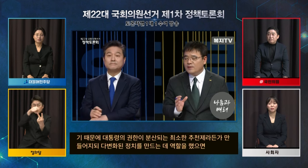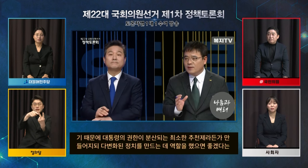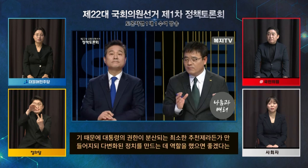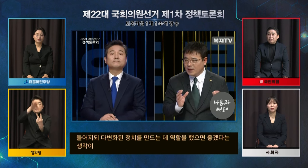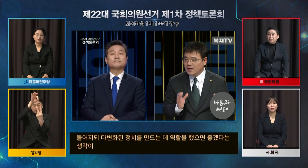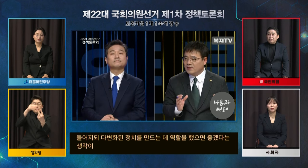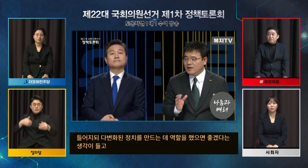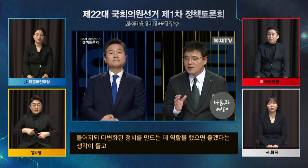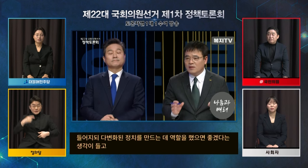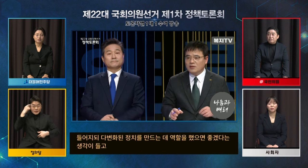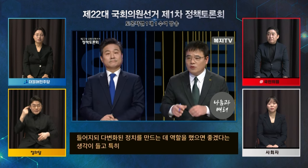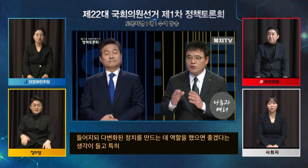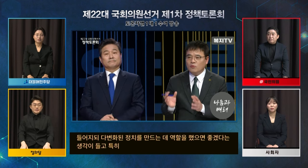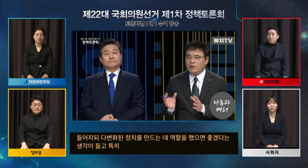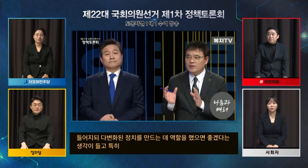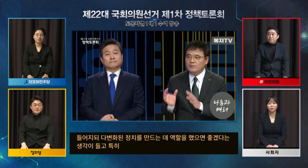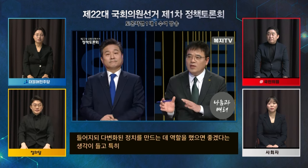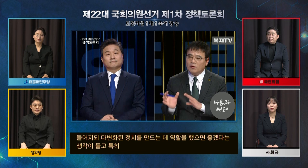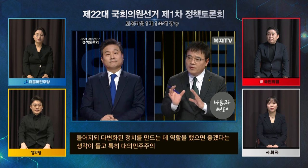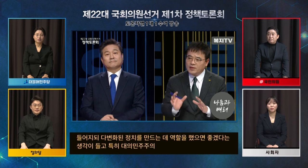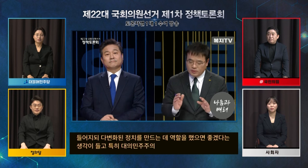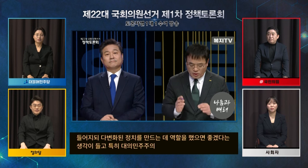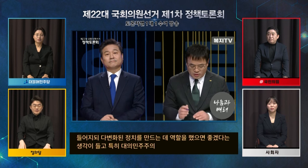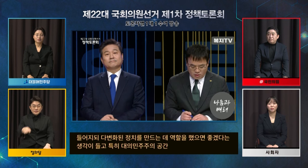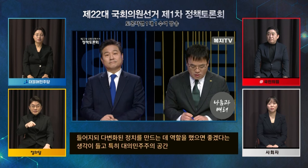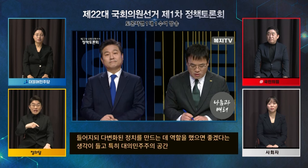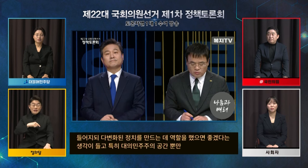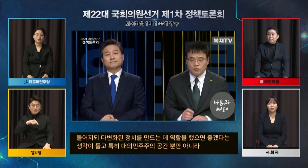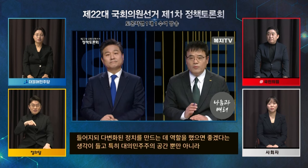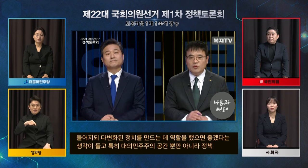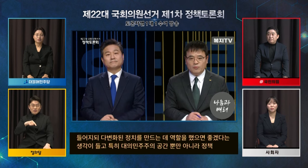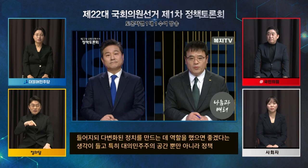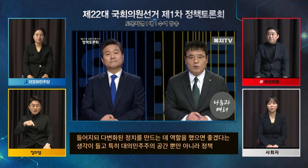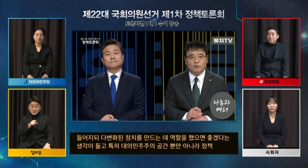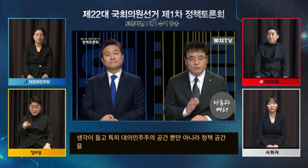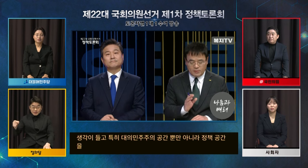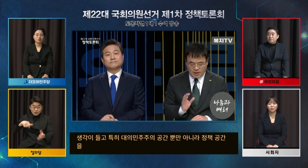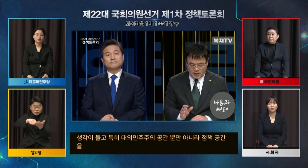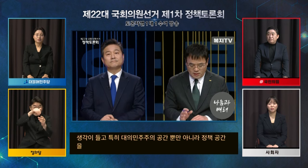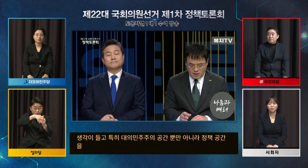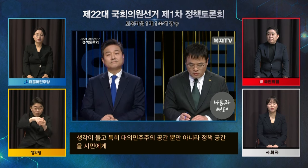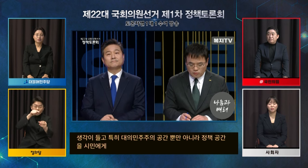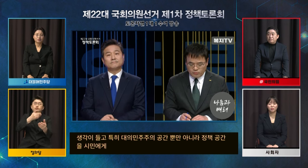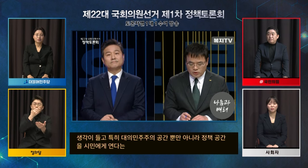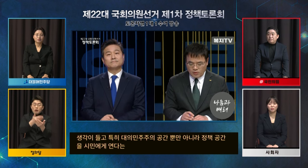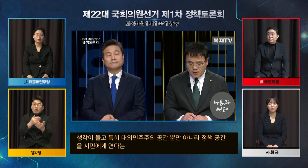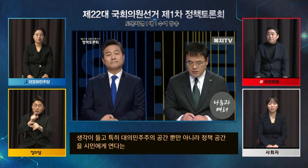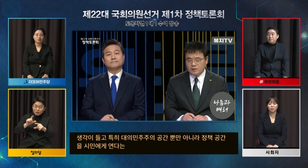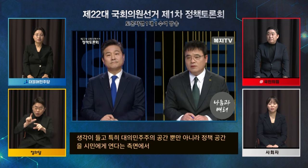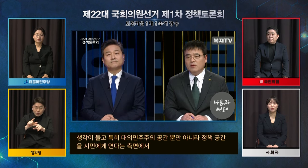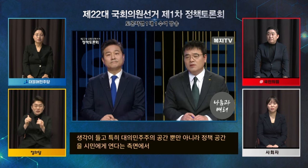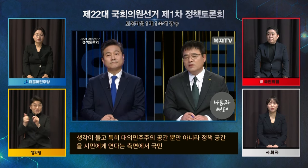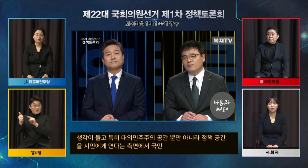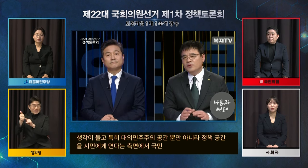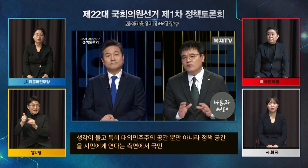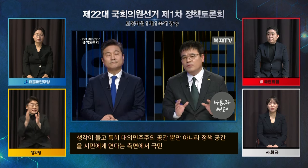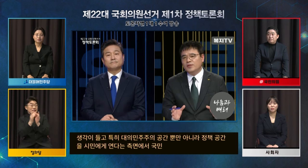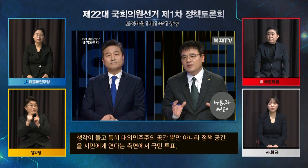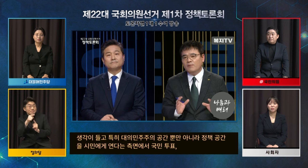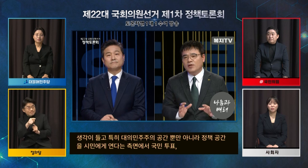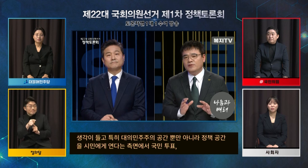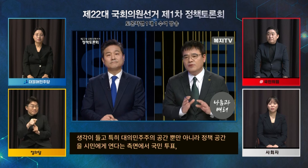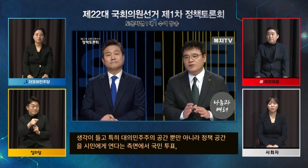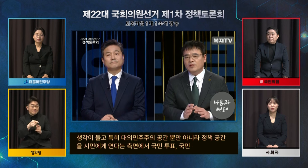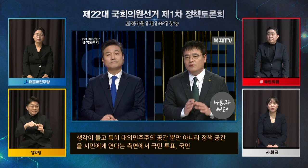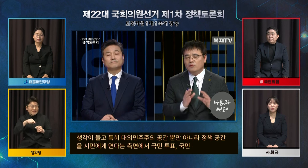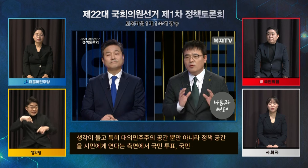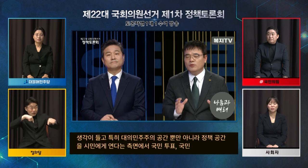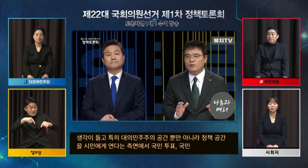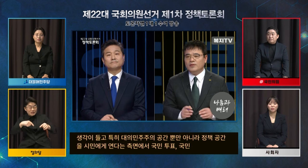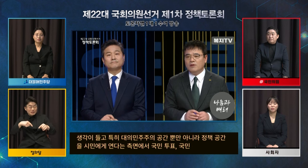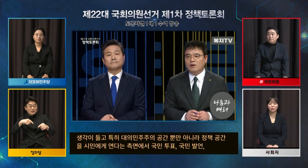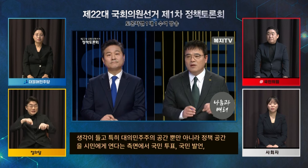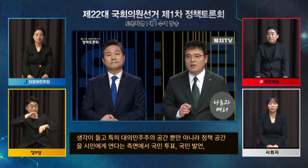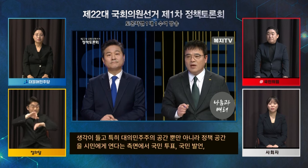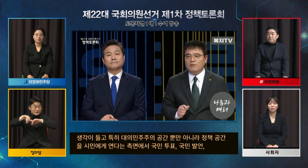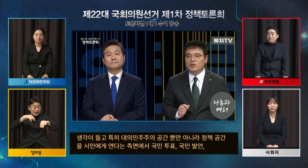정치체제가